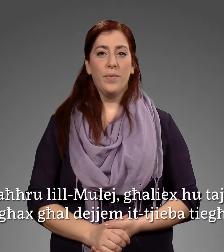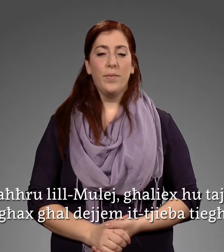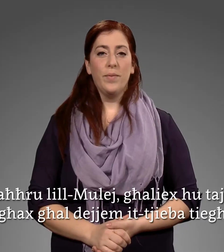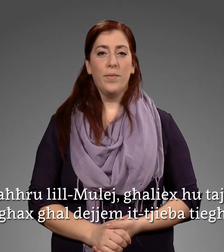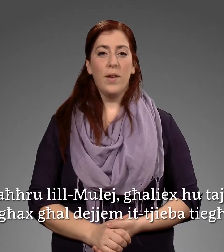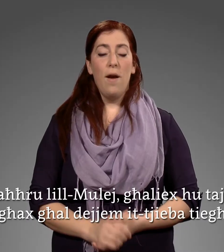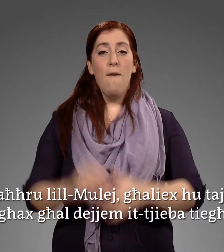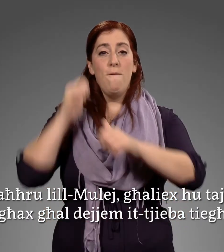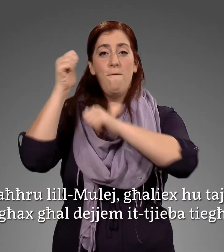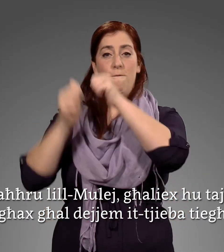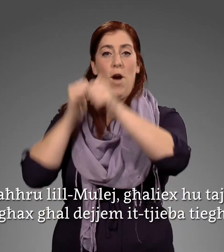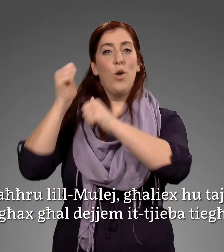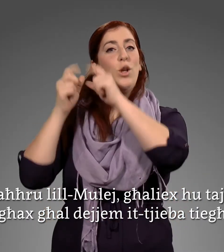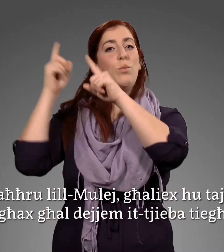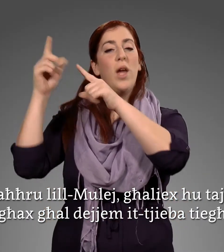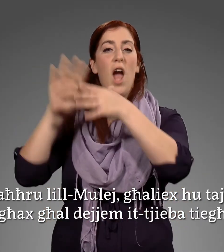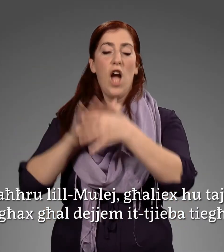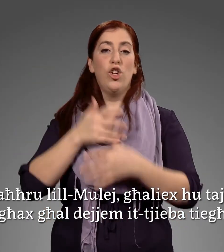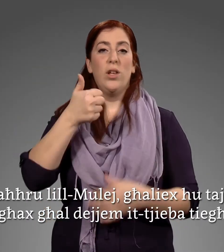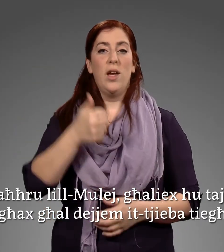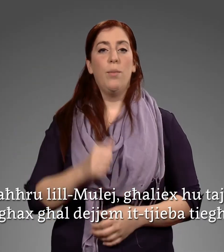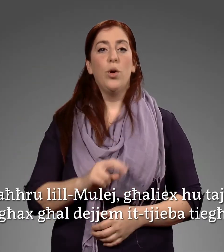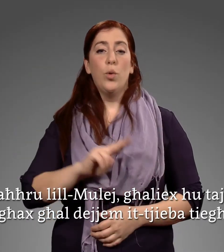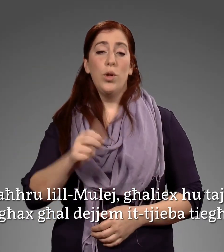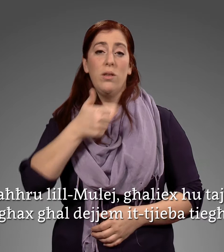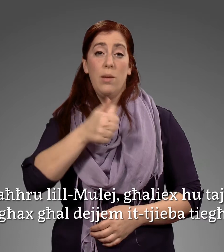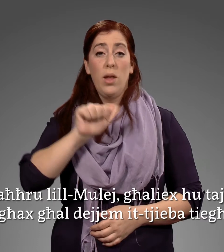Faħru lill-mulej għaliex hu tajjeb għax għal dejjem it-tieba tiegħu.